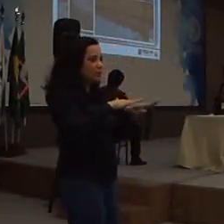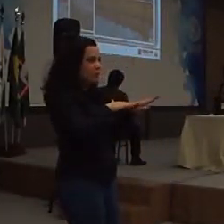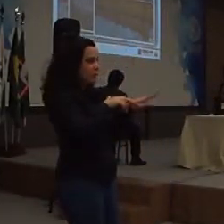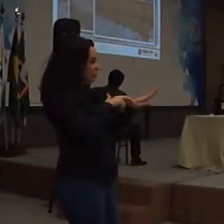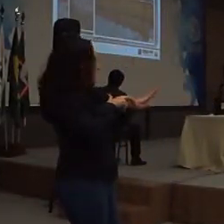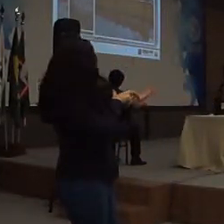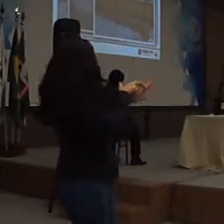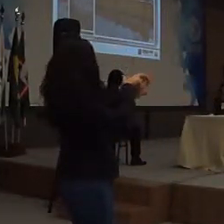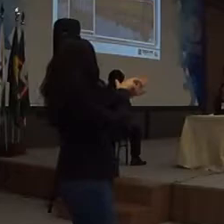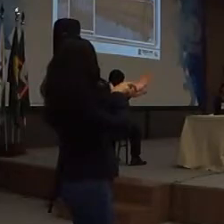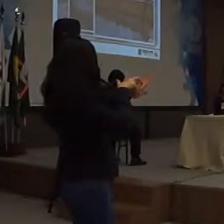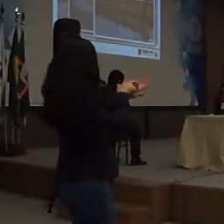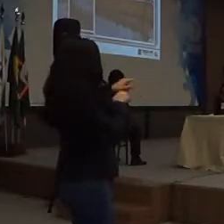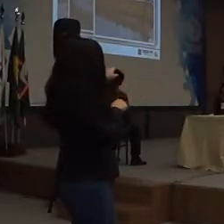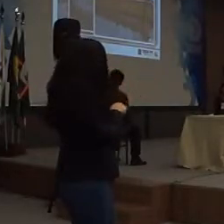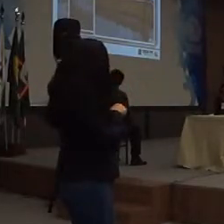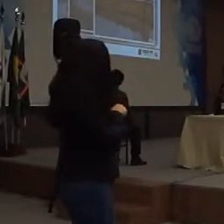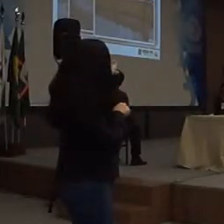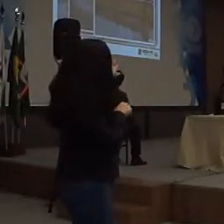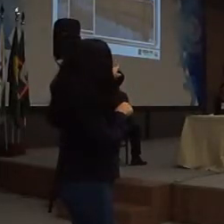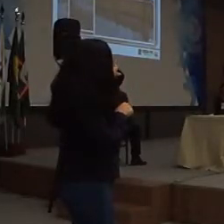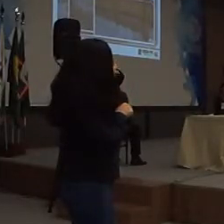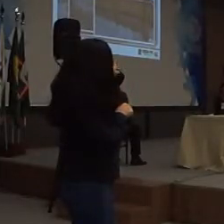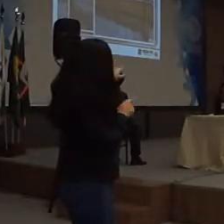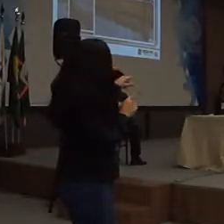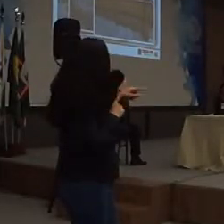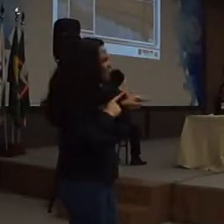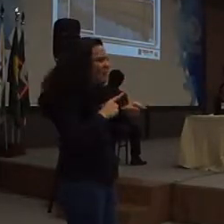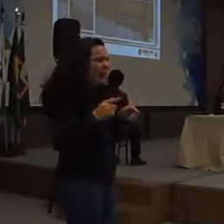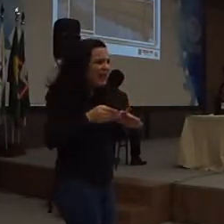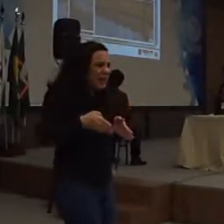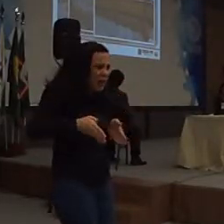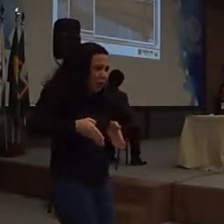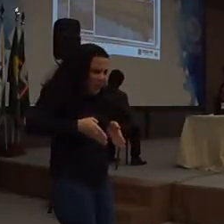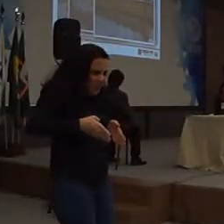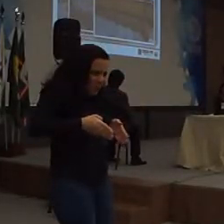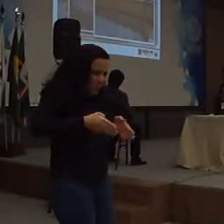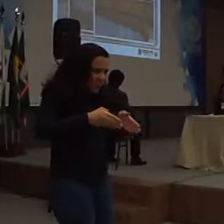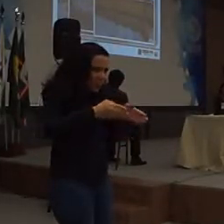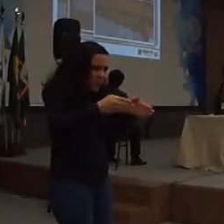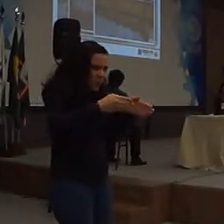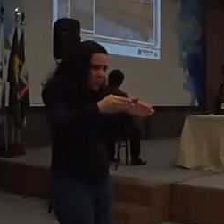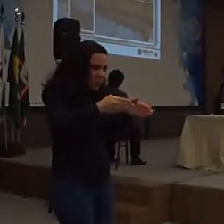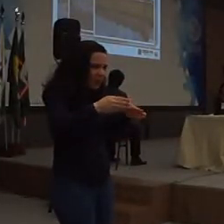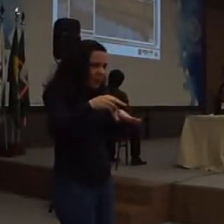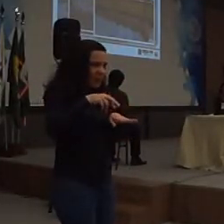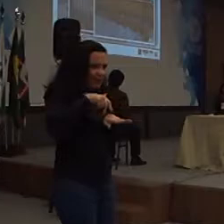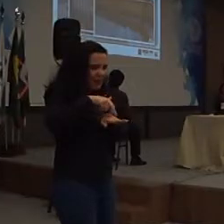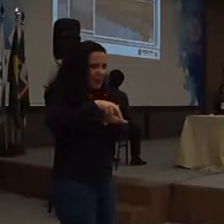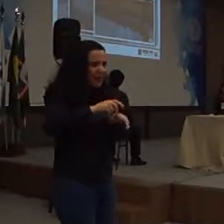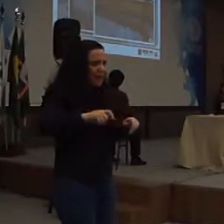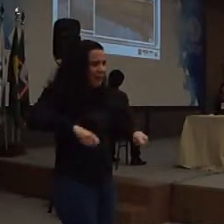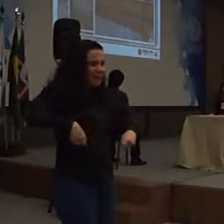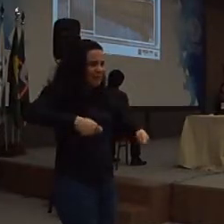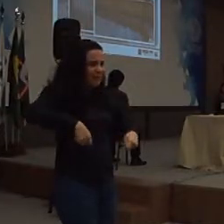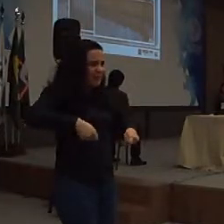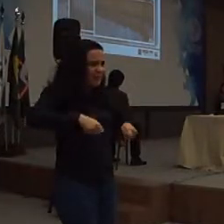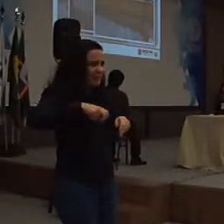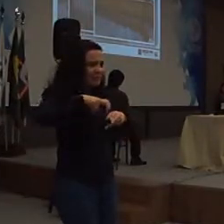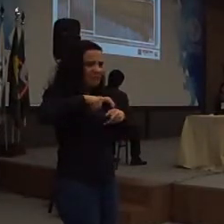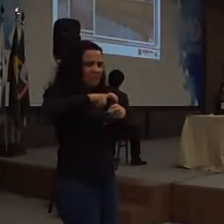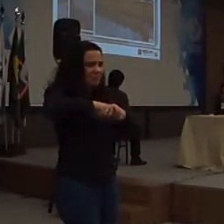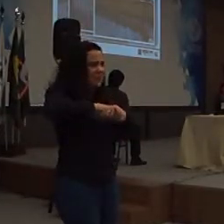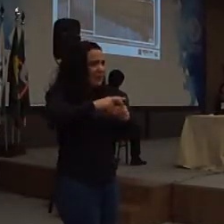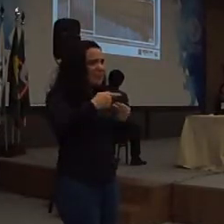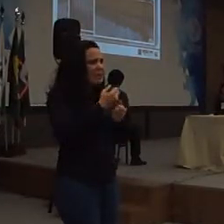junto à escada, e provavelmente a ideia deveria ser encaixar as rodas do cadeirante e largar, deve ser